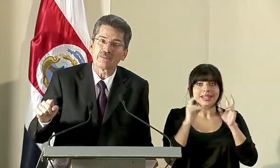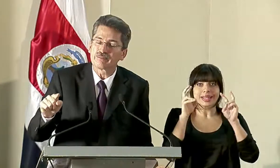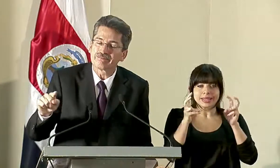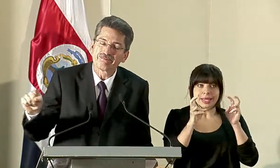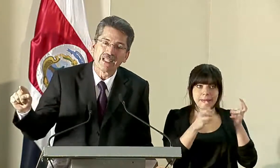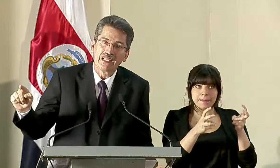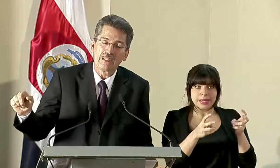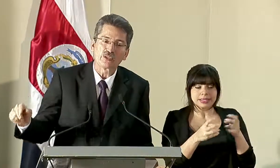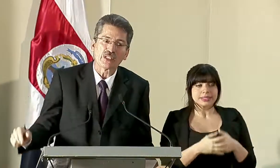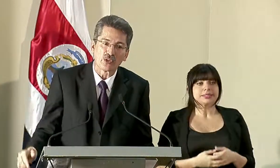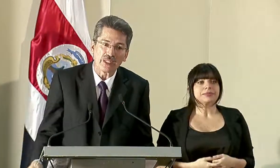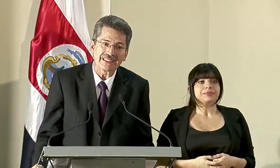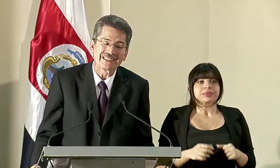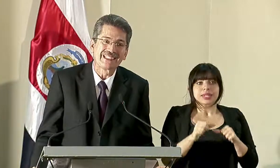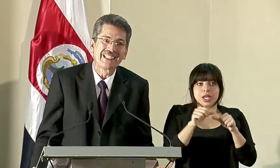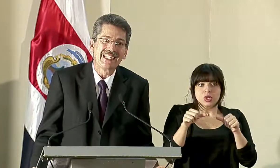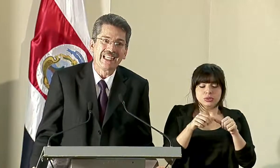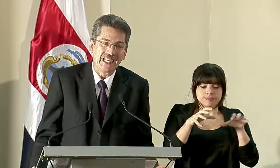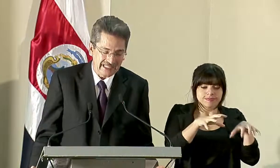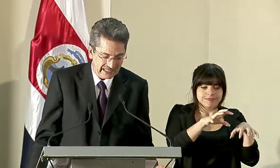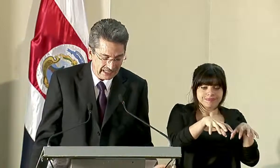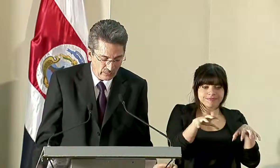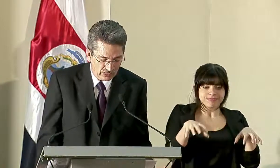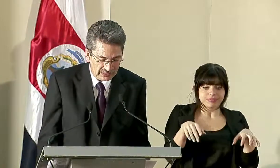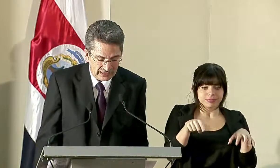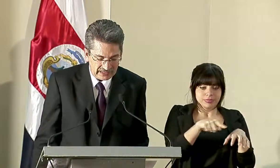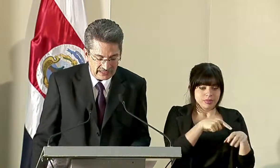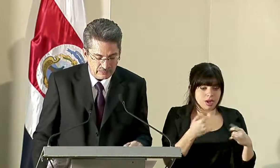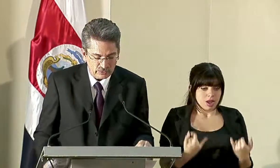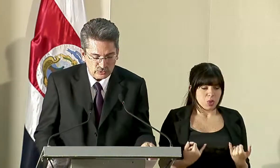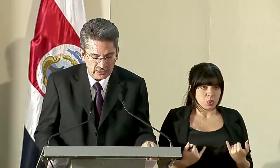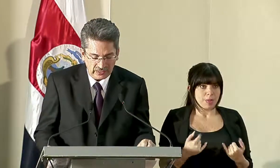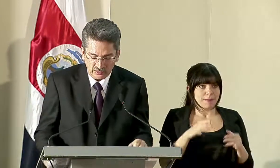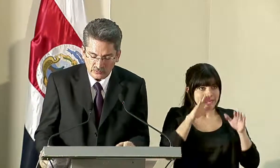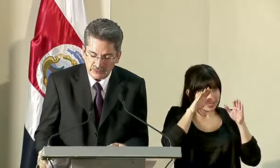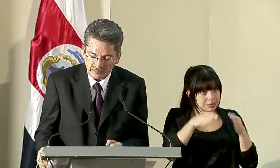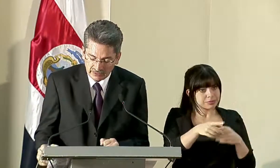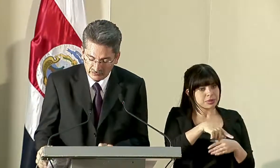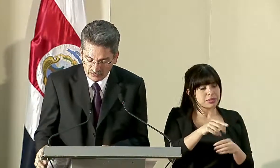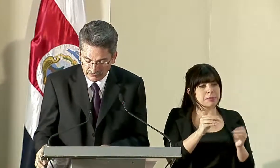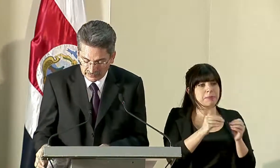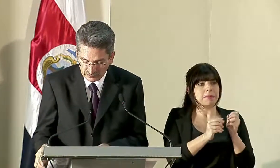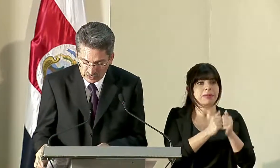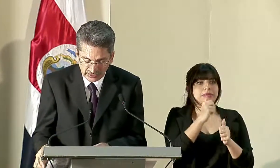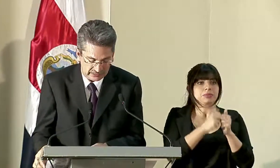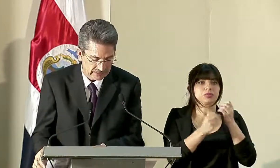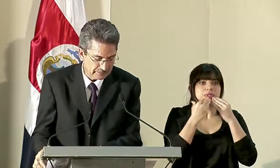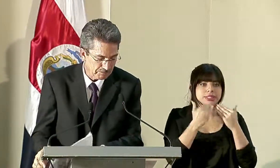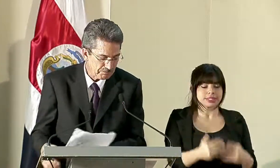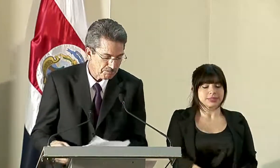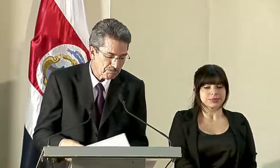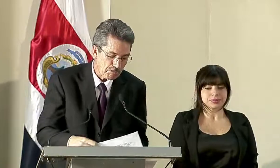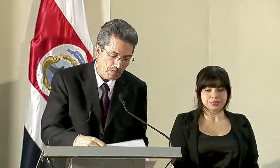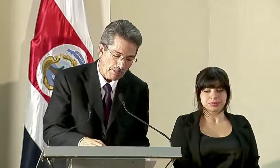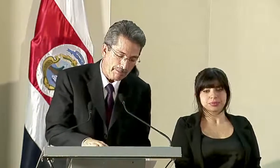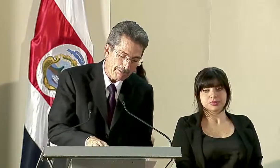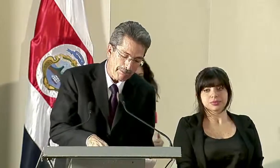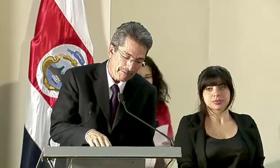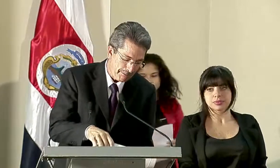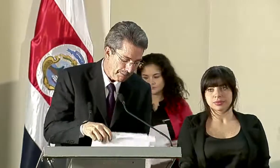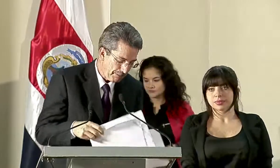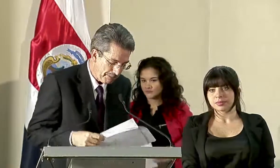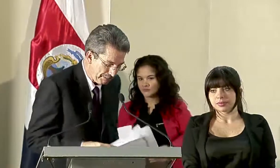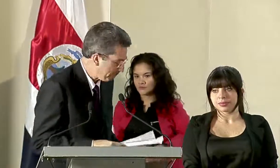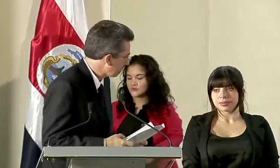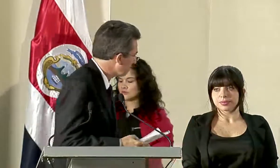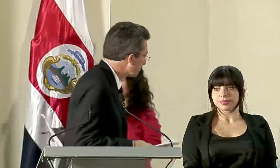temas, en los sectores en que hoy en día tenemos los principales problemas. Muchas gracias.